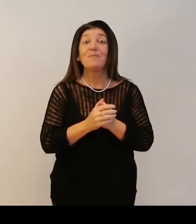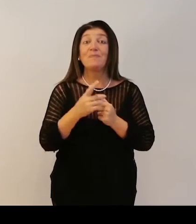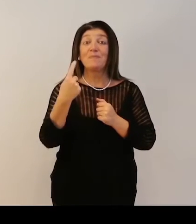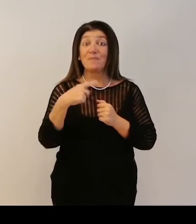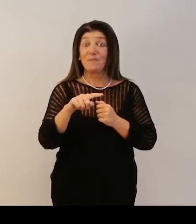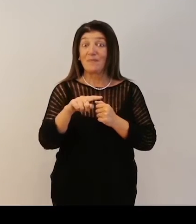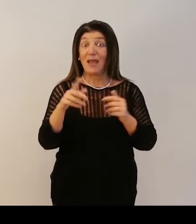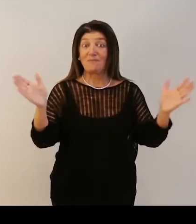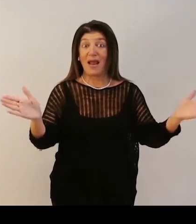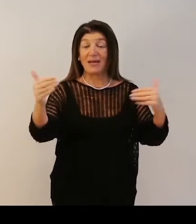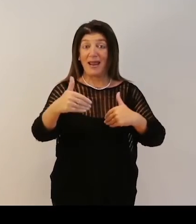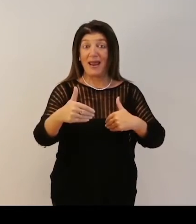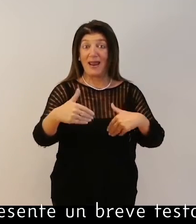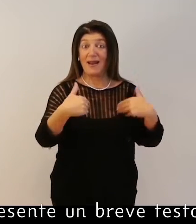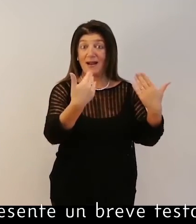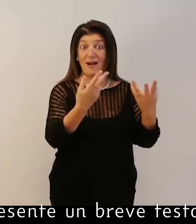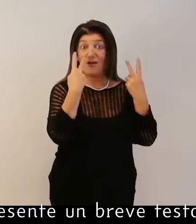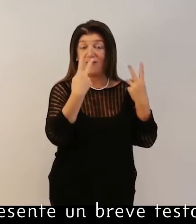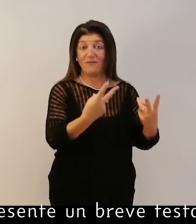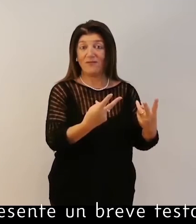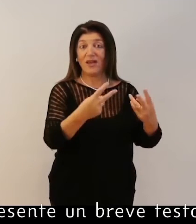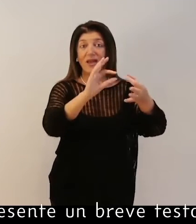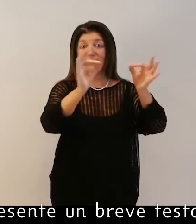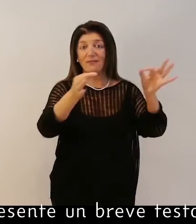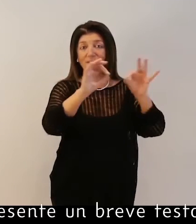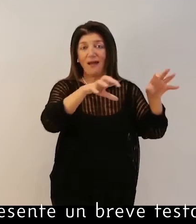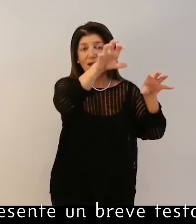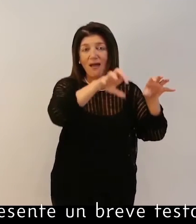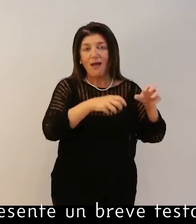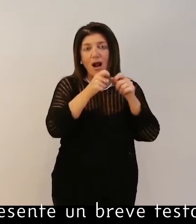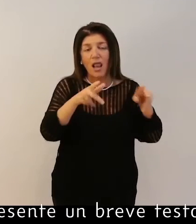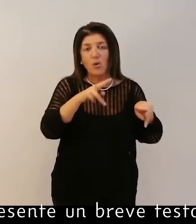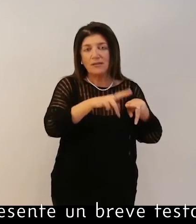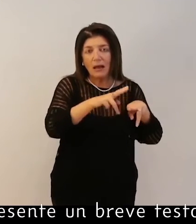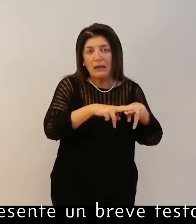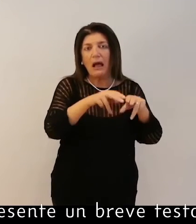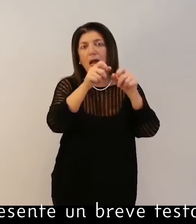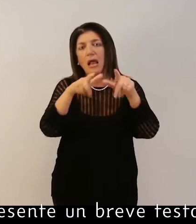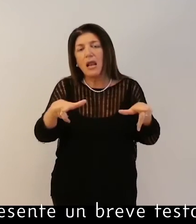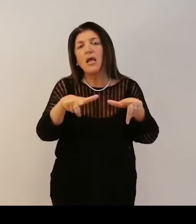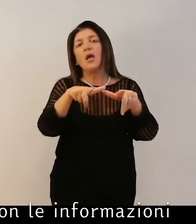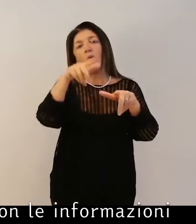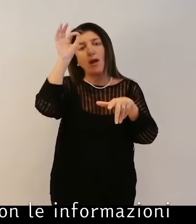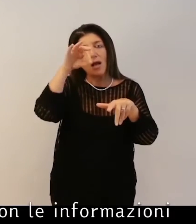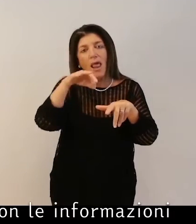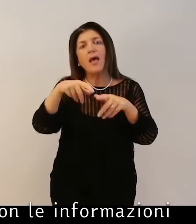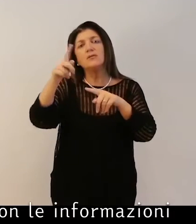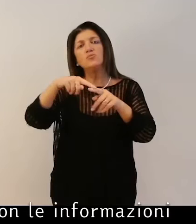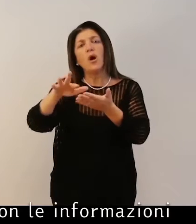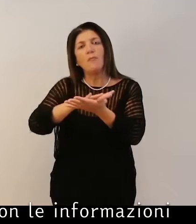Sulla sinistra del pannello è presente un breve testo in italiano, inglese e in braille, con